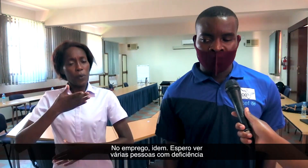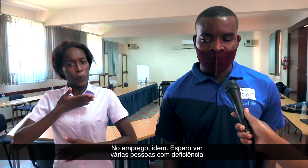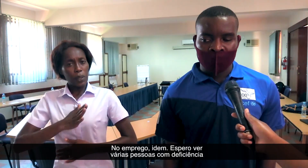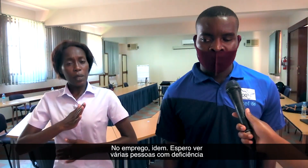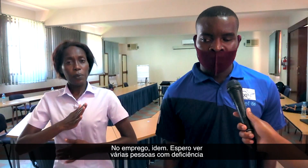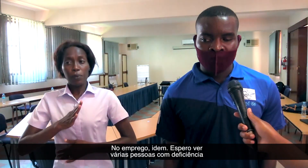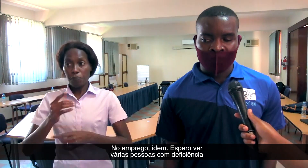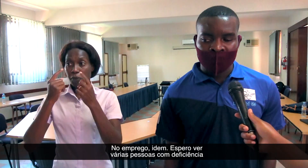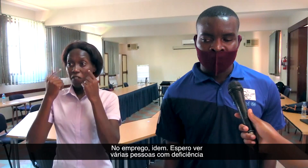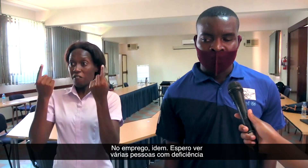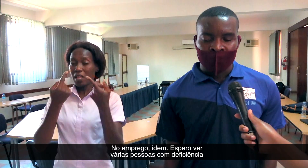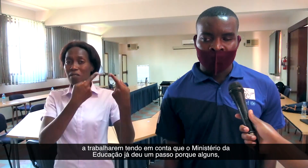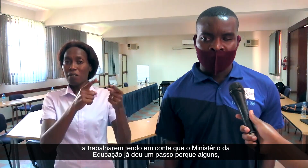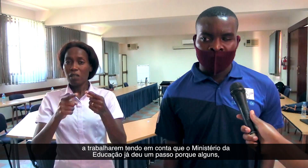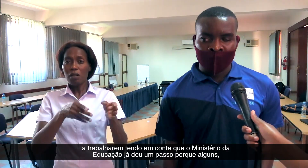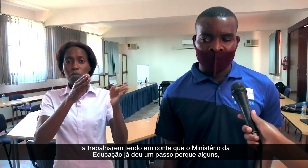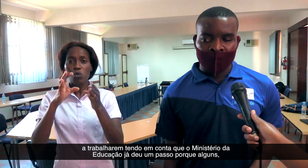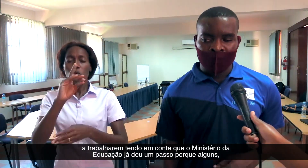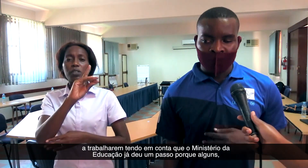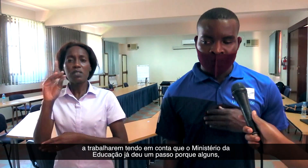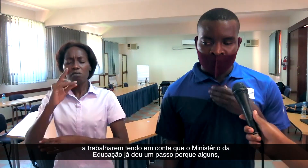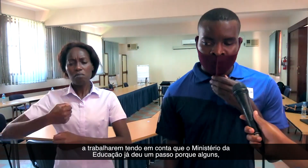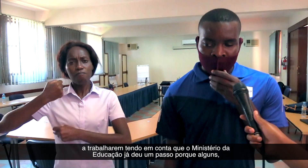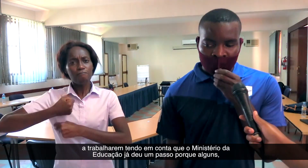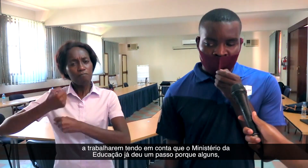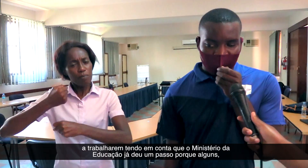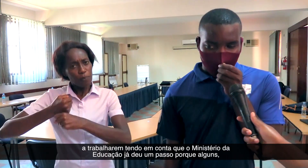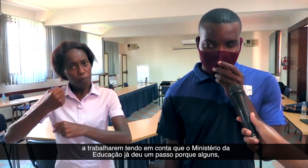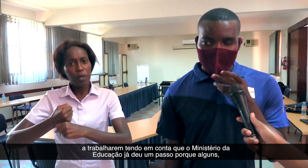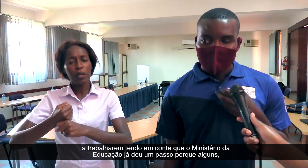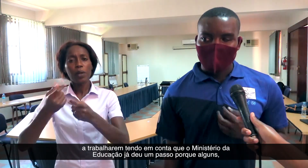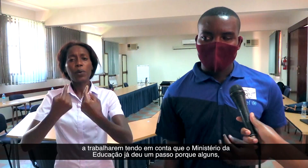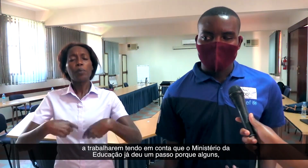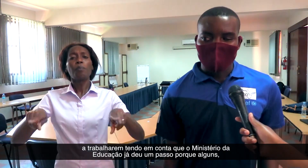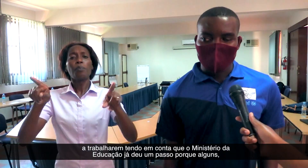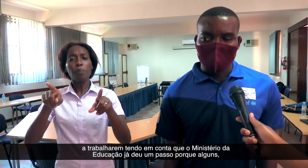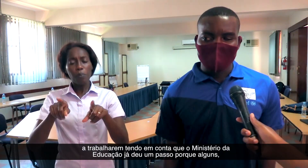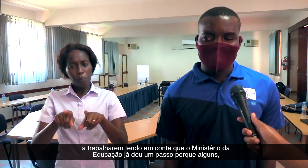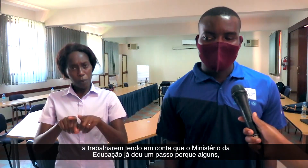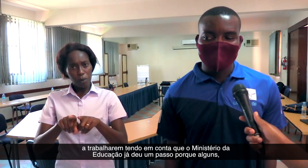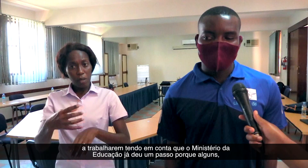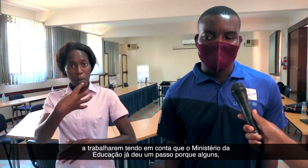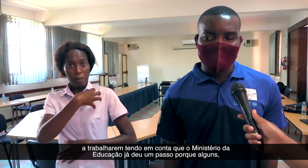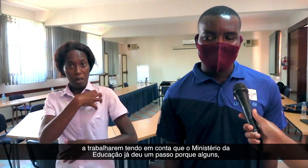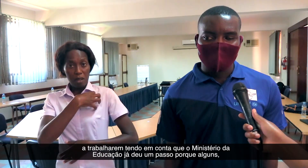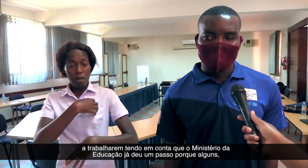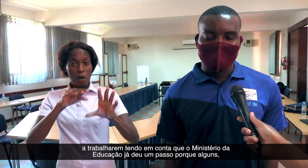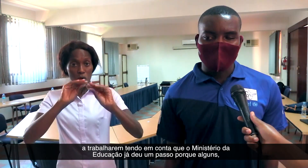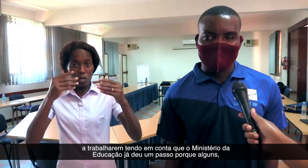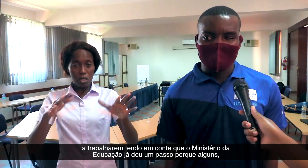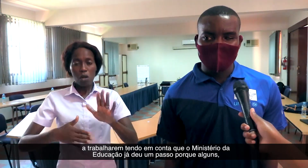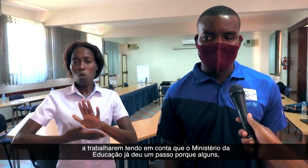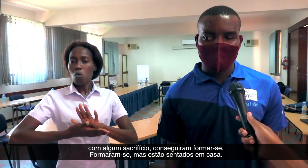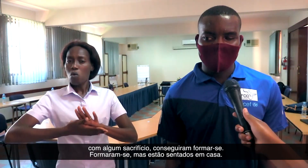várias pessoas com deficiência a trabalhar, não é? Tendo em conta que o Ministério da Educação já deu um passo,